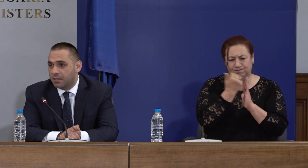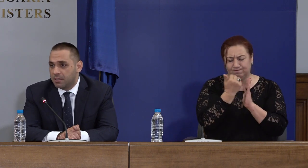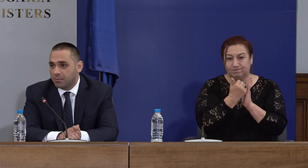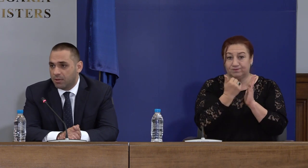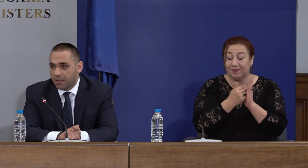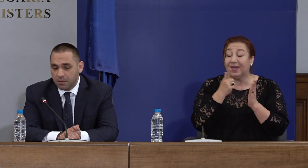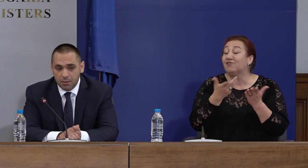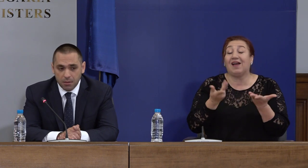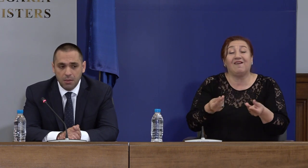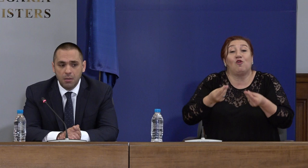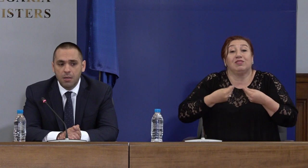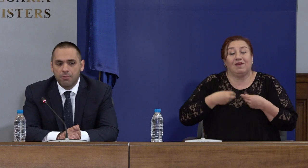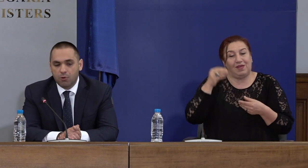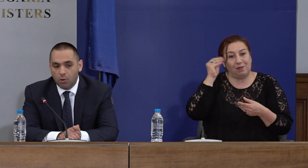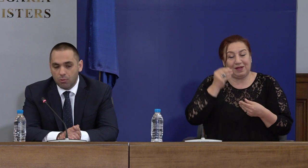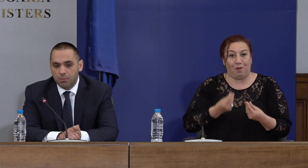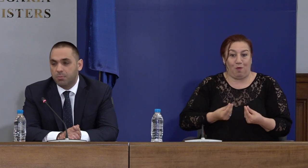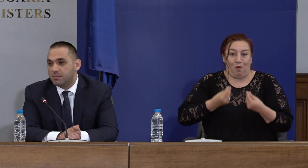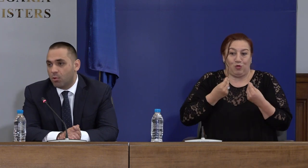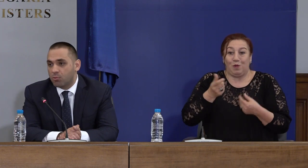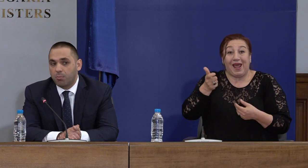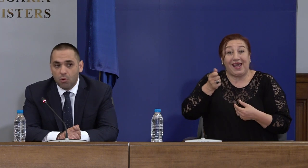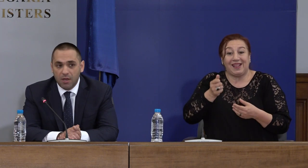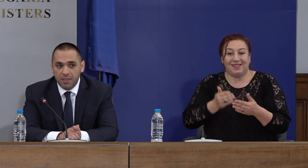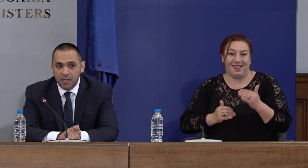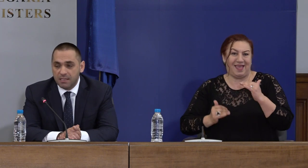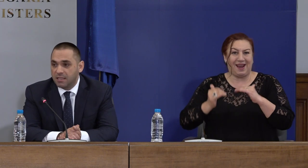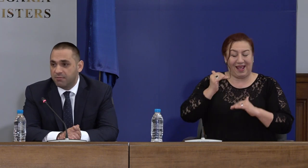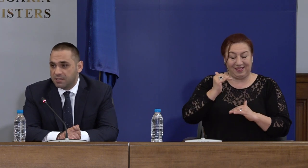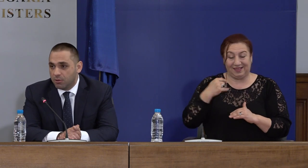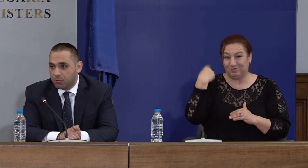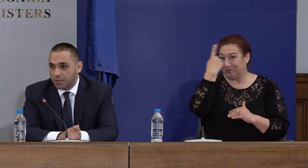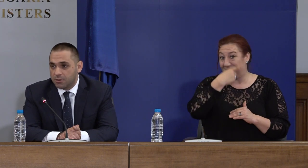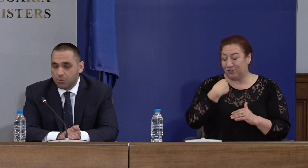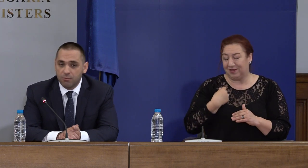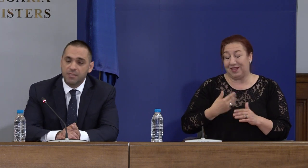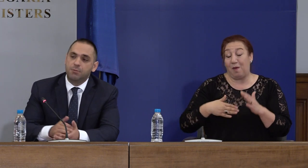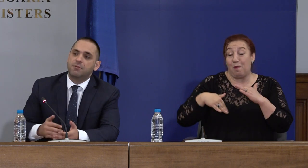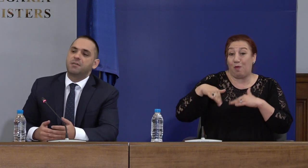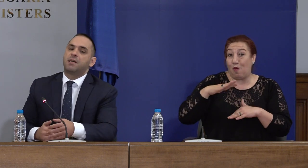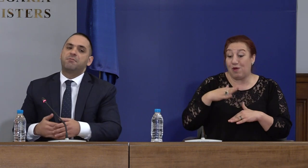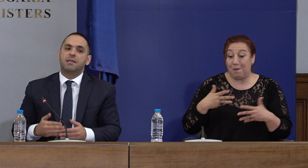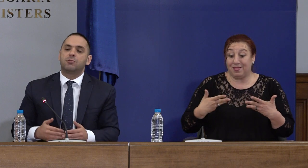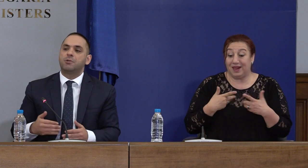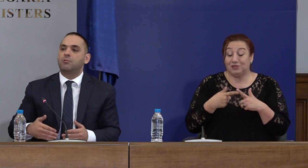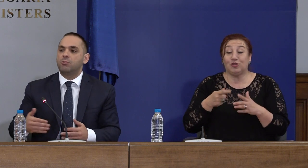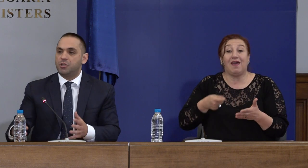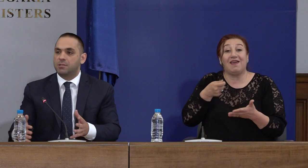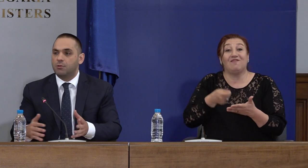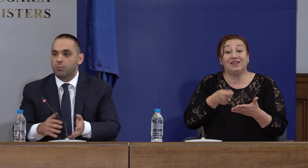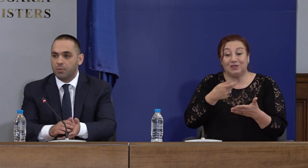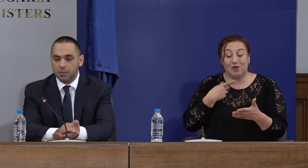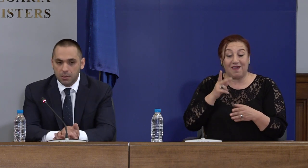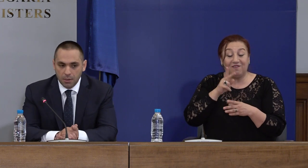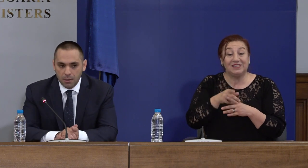кредитен рейтинг на България. Второ, безспорно, по-голям интерес на инвеститорите, защото влизаме в една финансова и